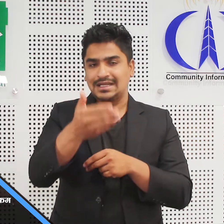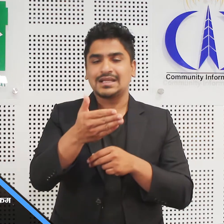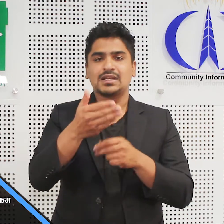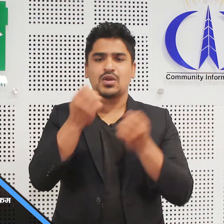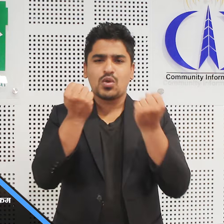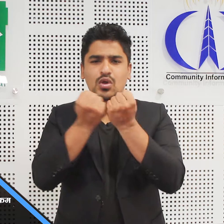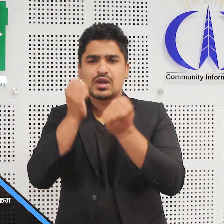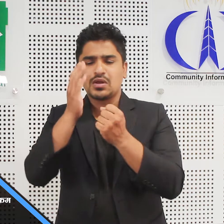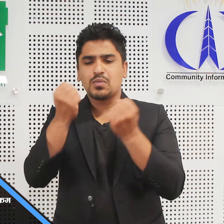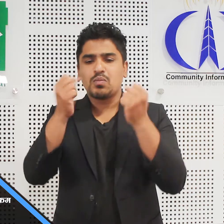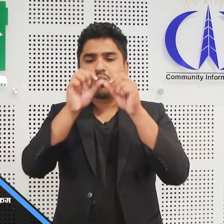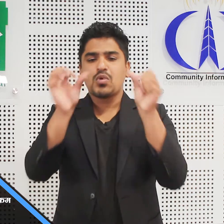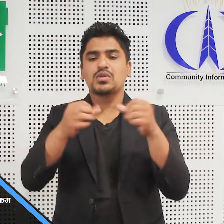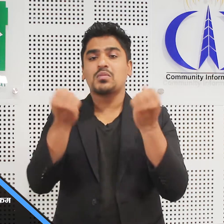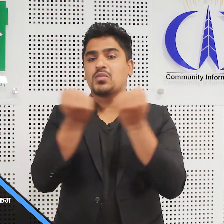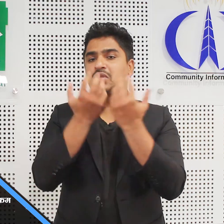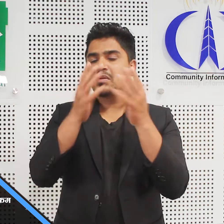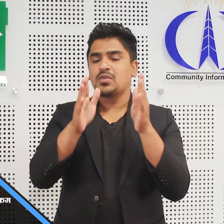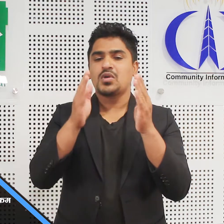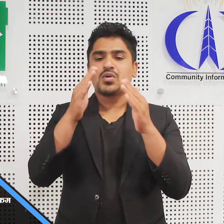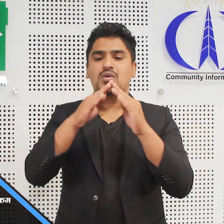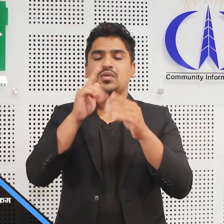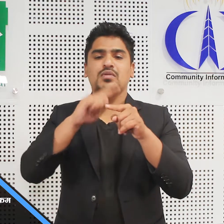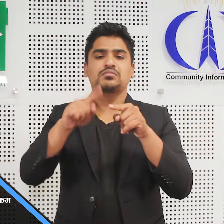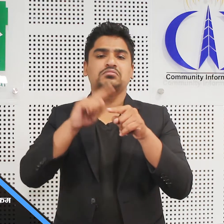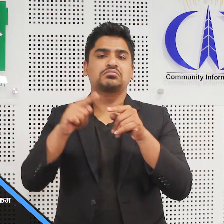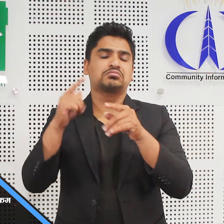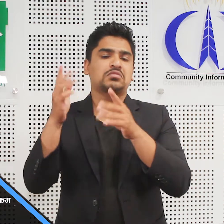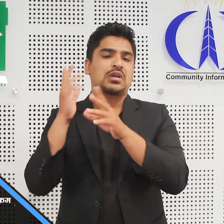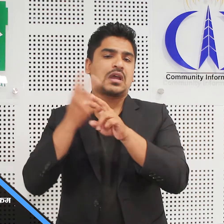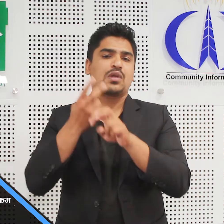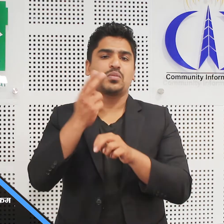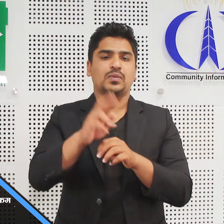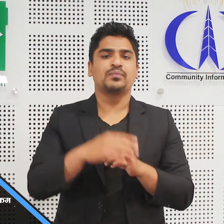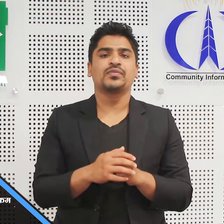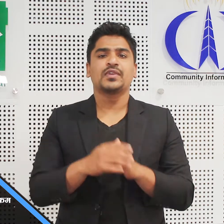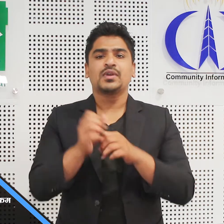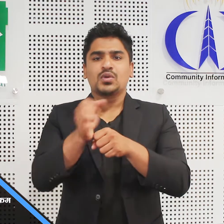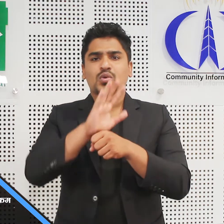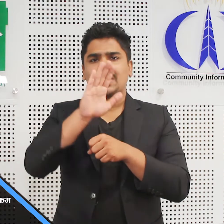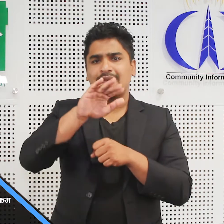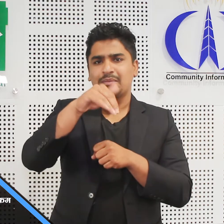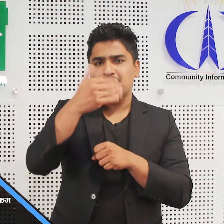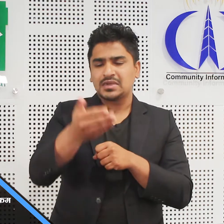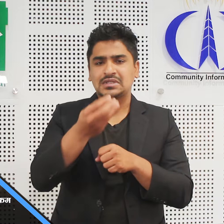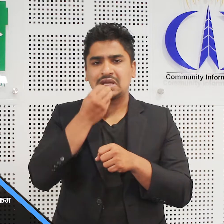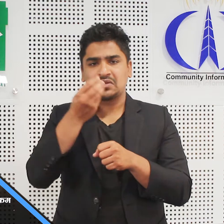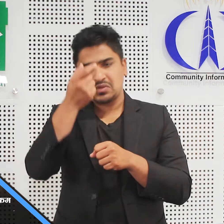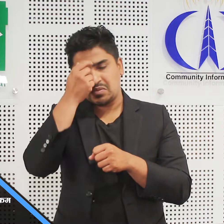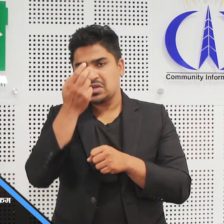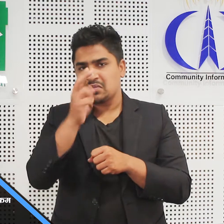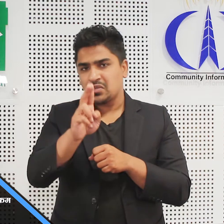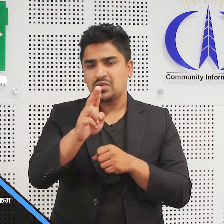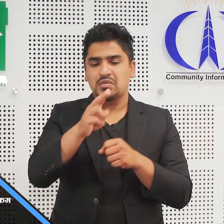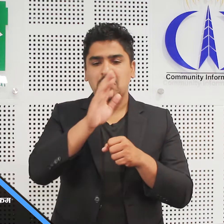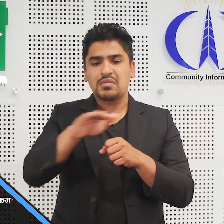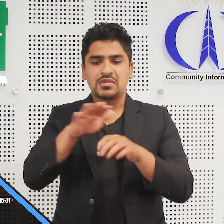लकडाउनले पसल बन्द भएपछि घर खर्च चलाउन मुस्किलै भयो। दिक्कत गर्दै त कति खेबै,